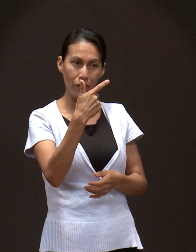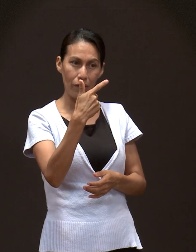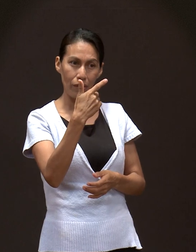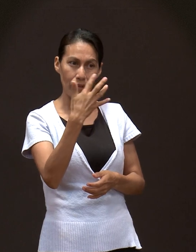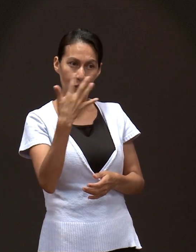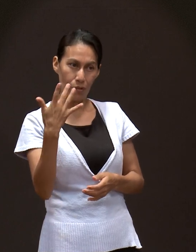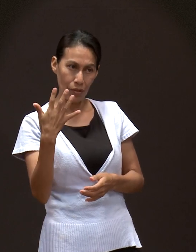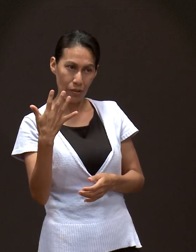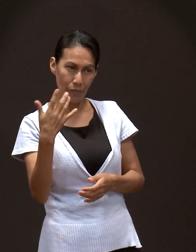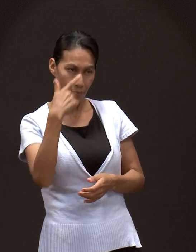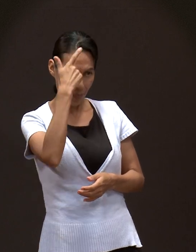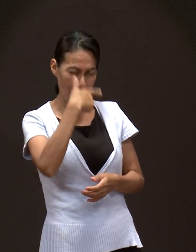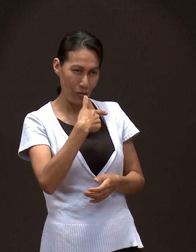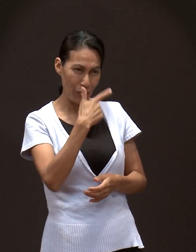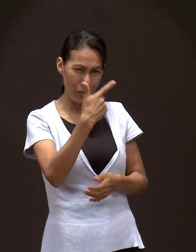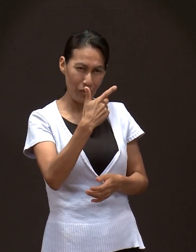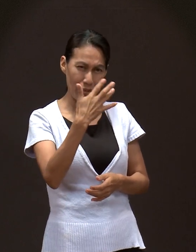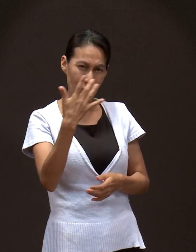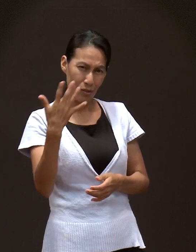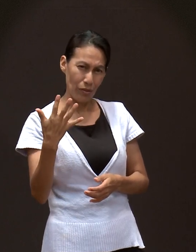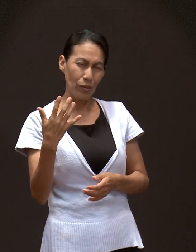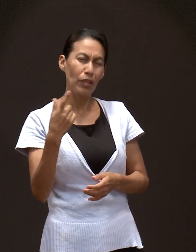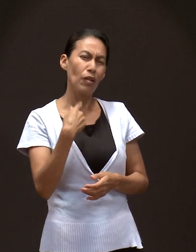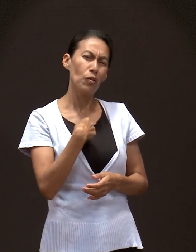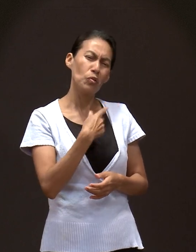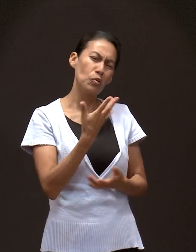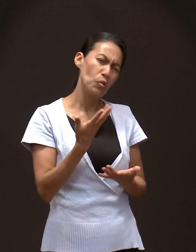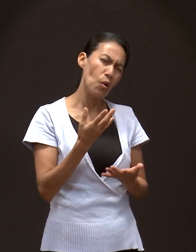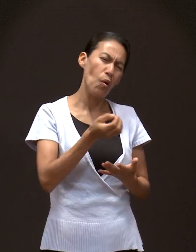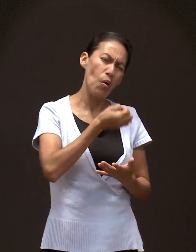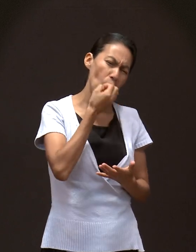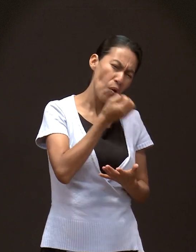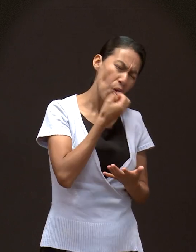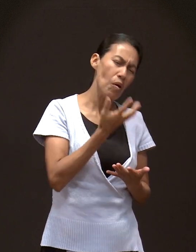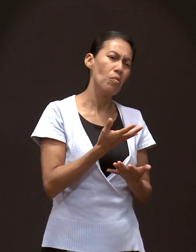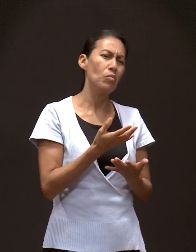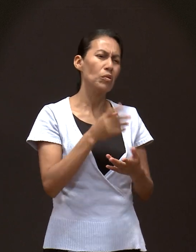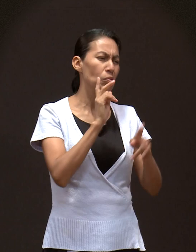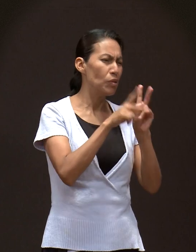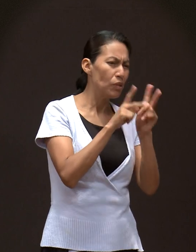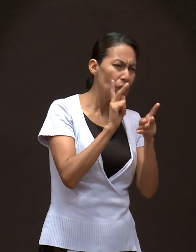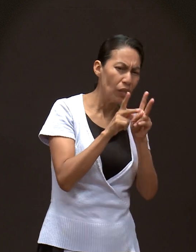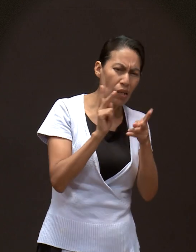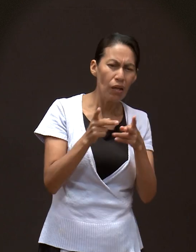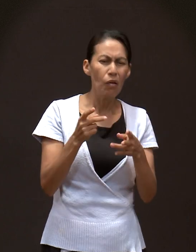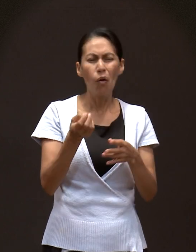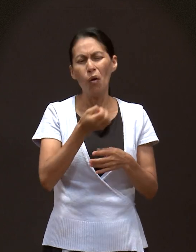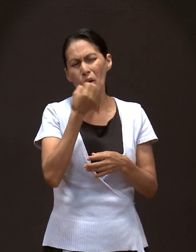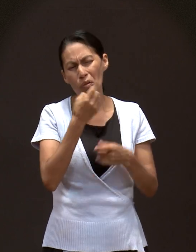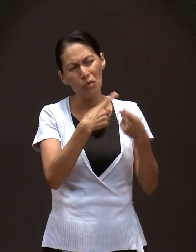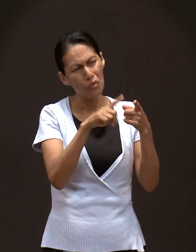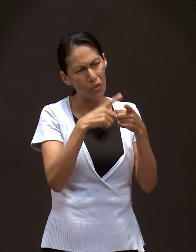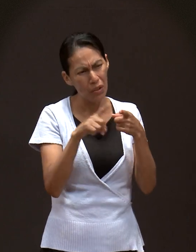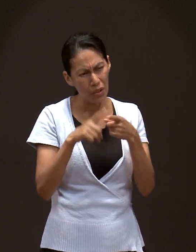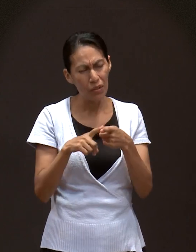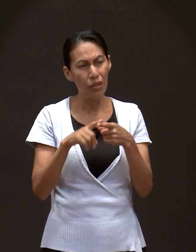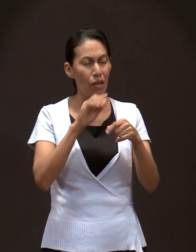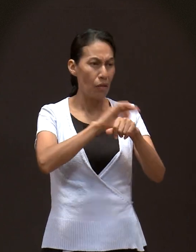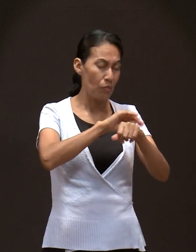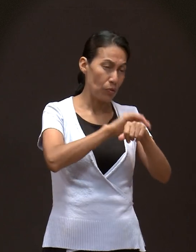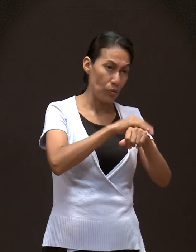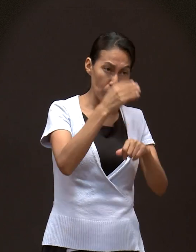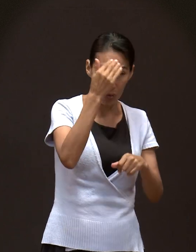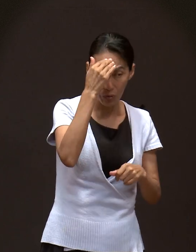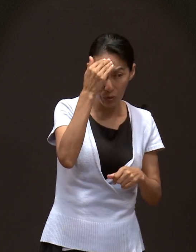las 7.50 de la noche. Hacemos dinámicos de oración. Realmente igual podemos conocer a grandes amigos.